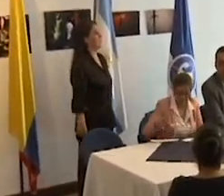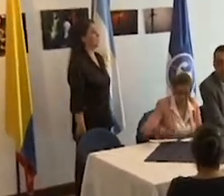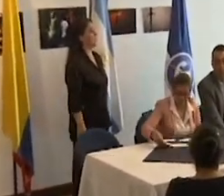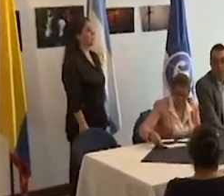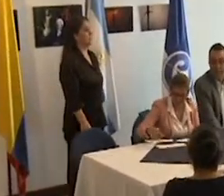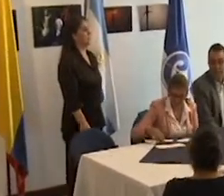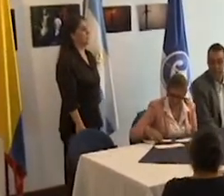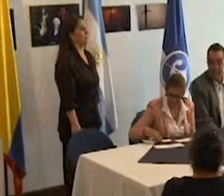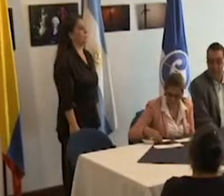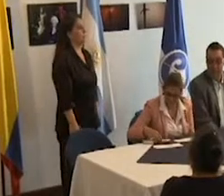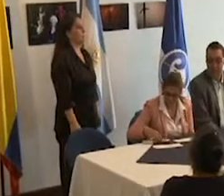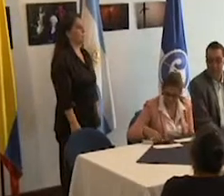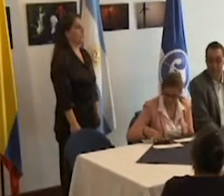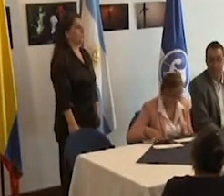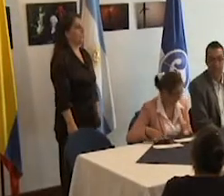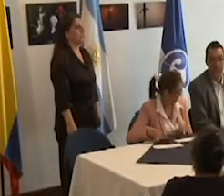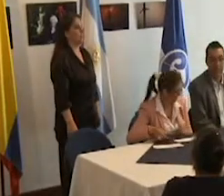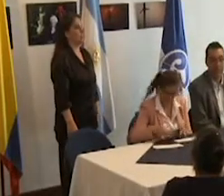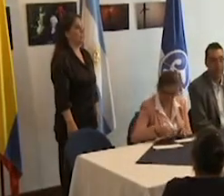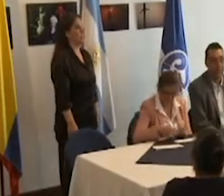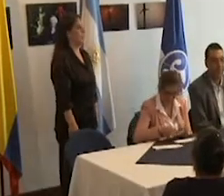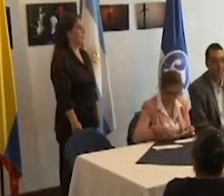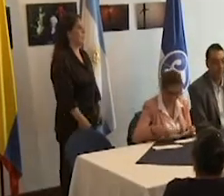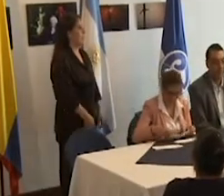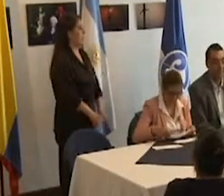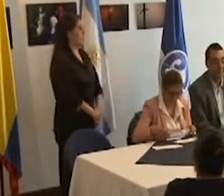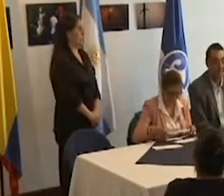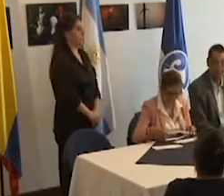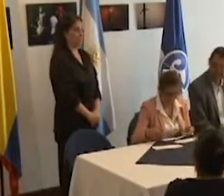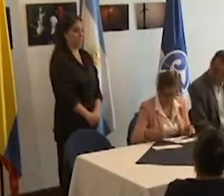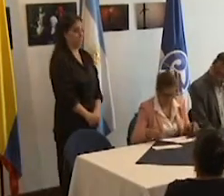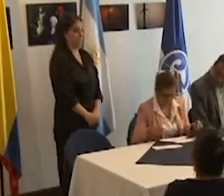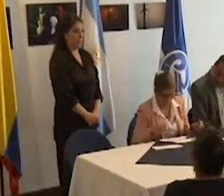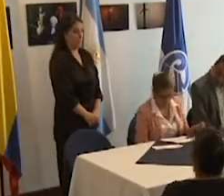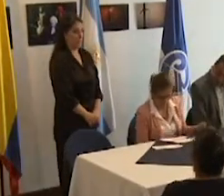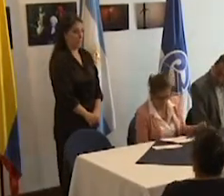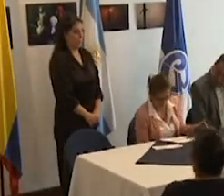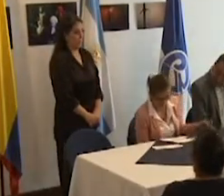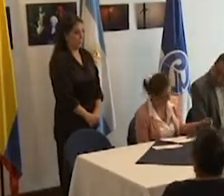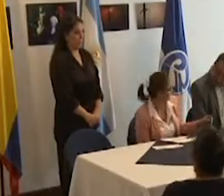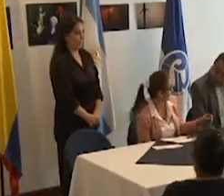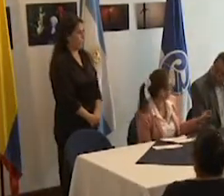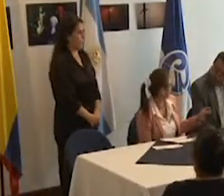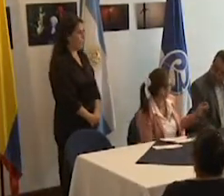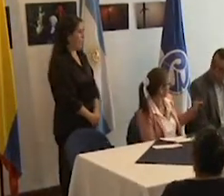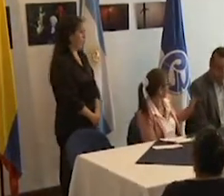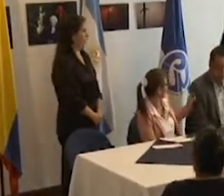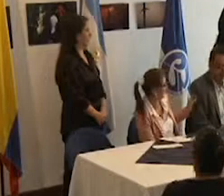sección de preguntas. Entonces, abrimos este espacio.